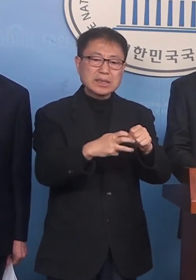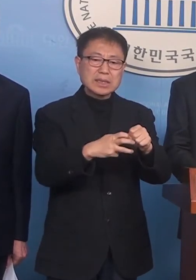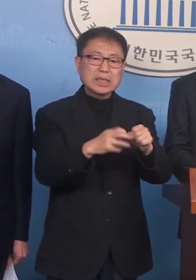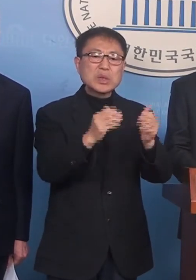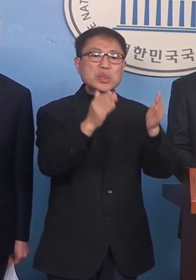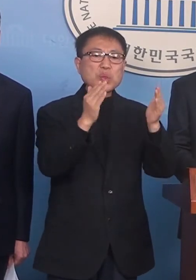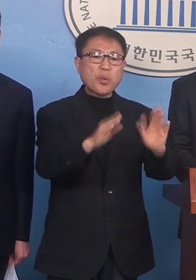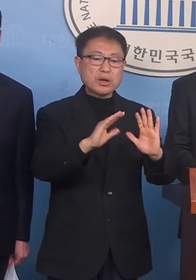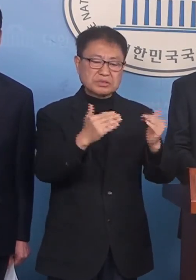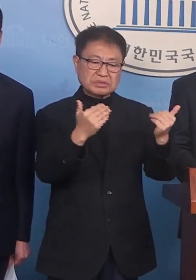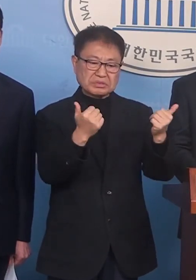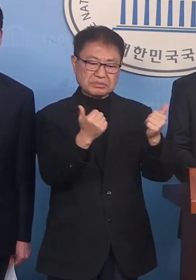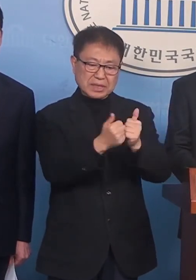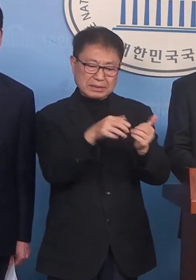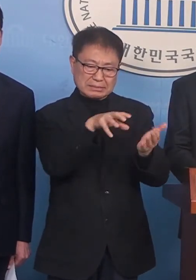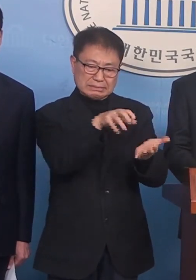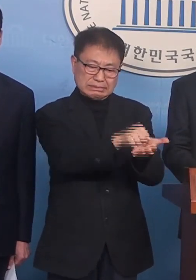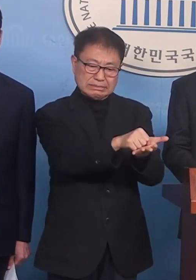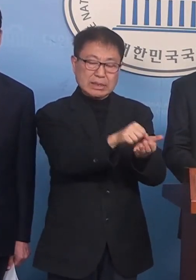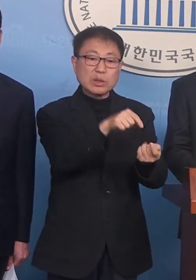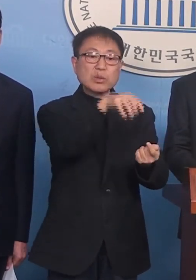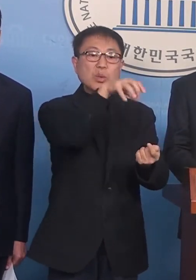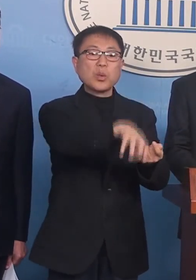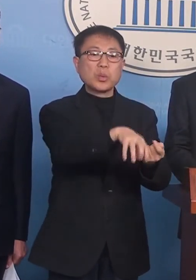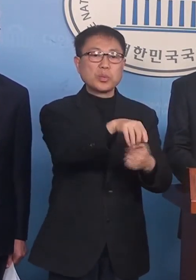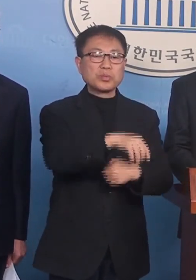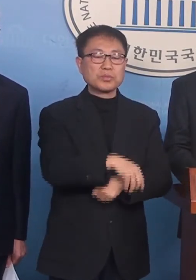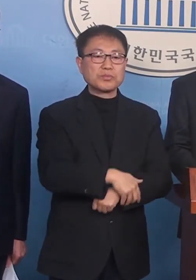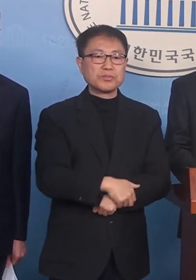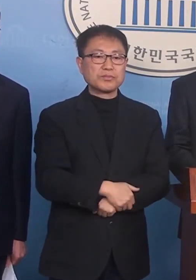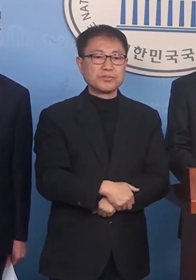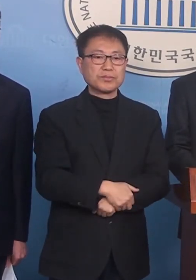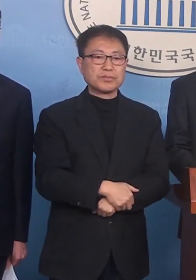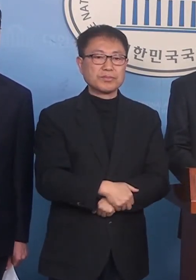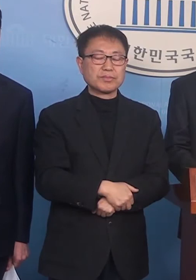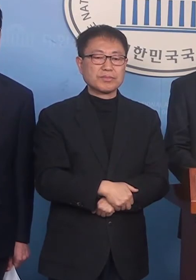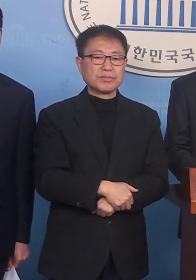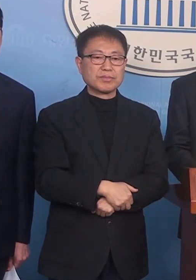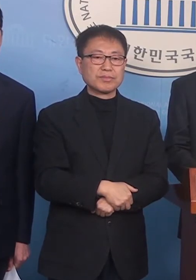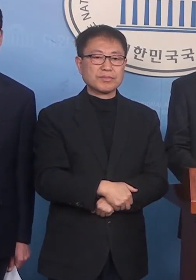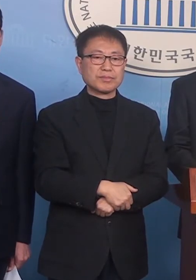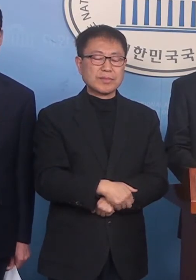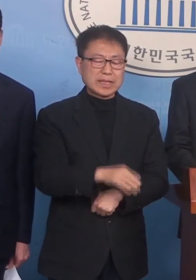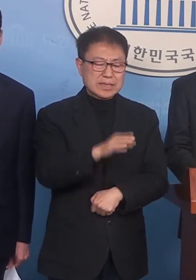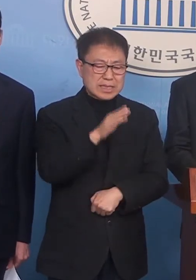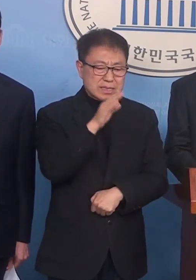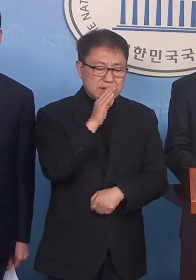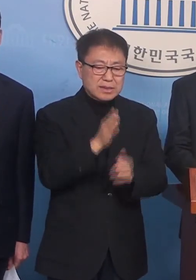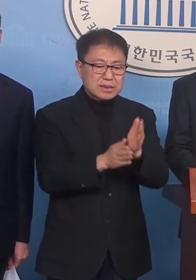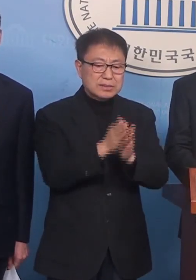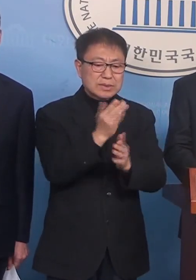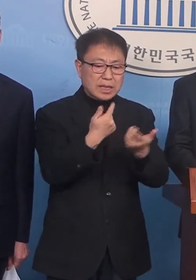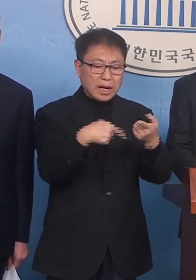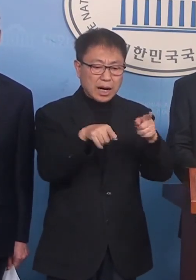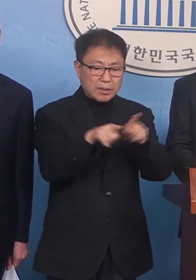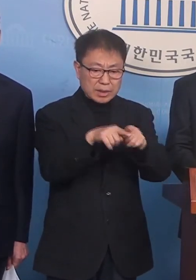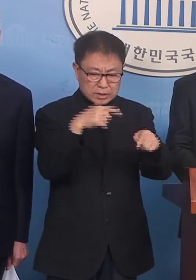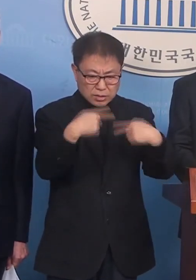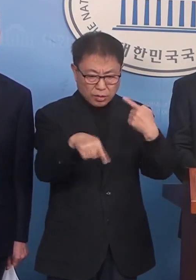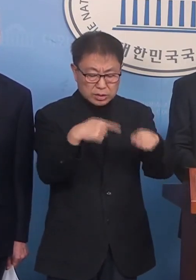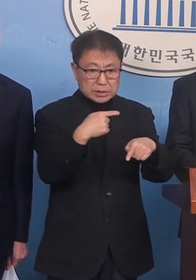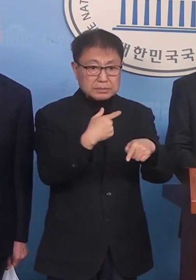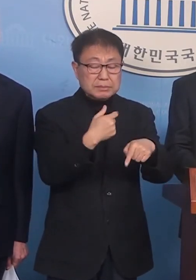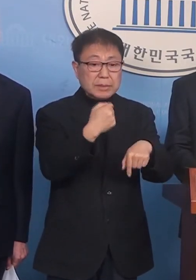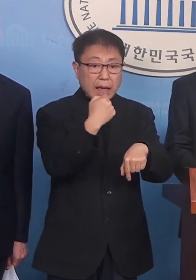국회의원 배지를 달아온 그런 곳입니다. 그들이 진정 시민과 함께하는 정치를 했다고